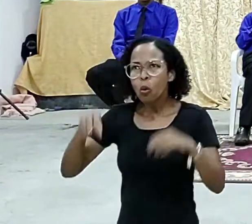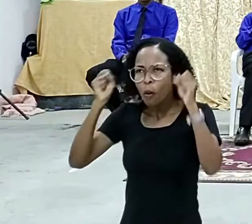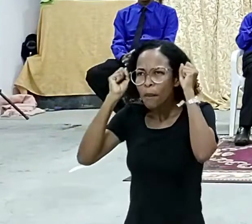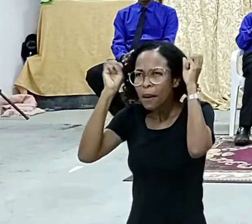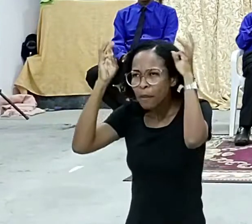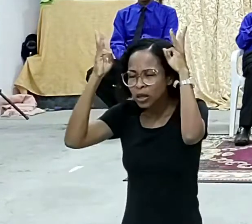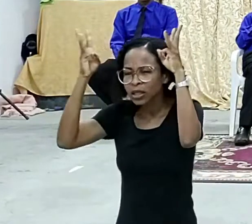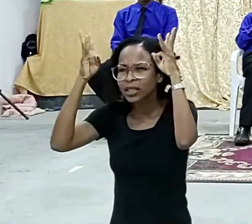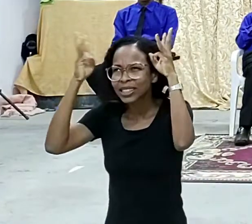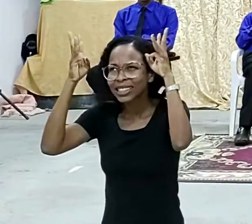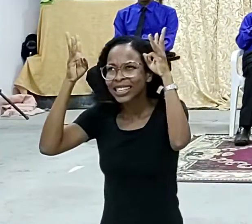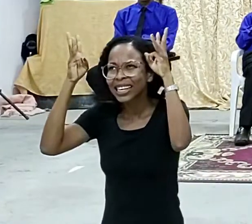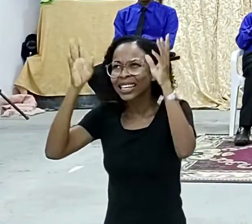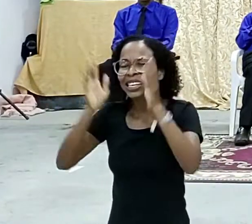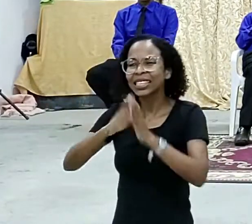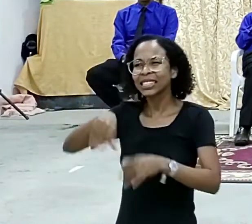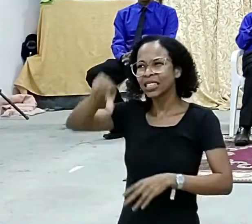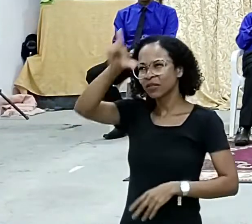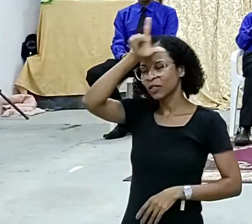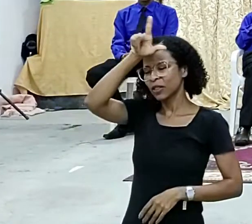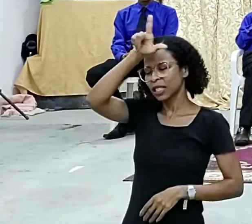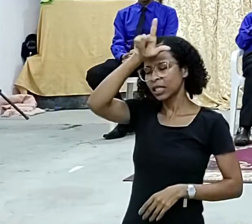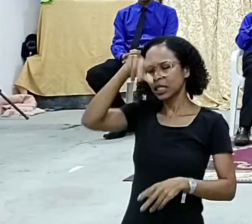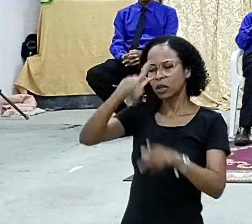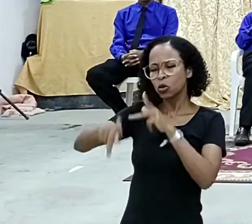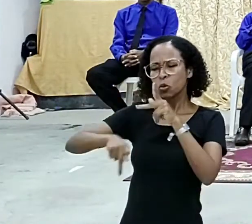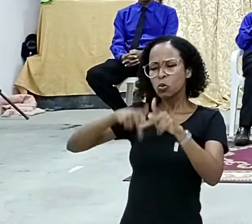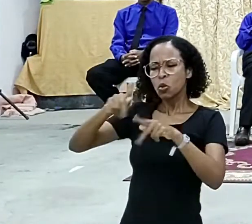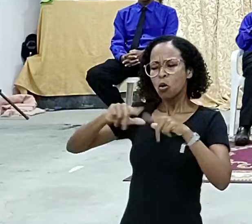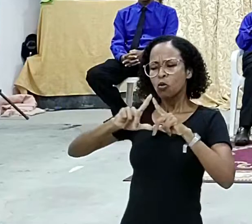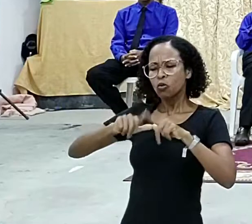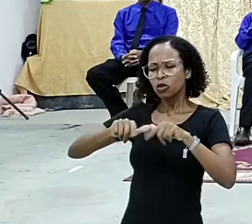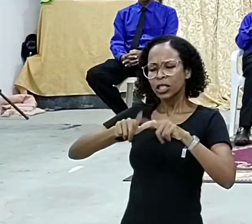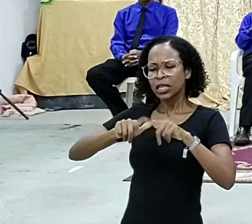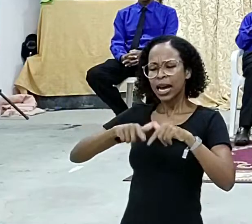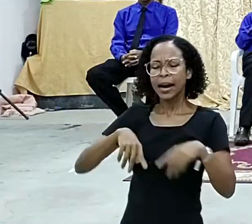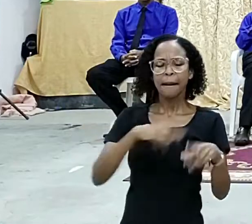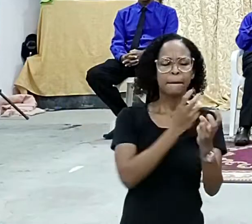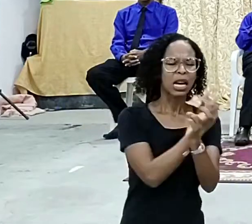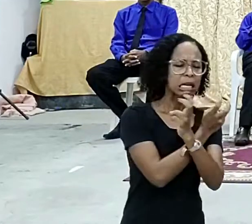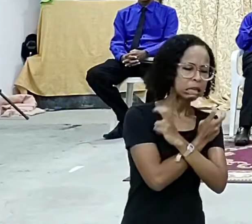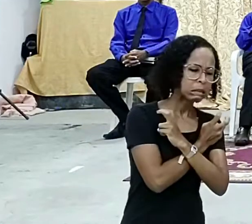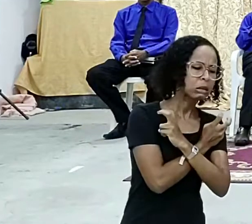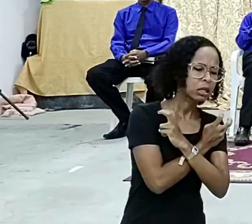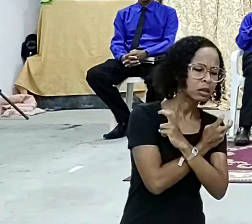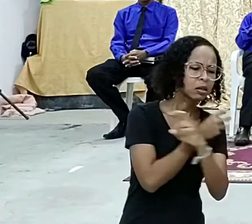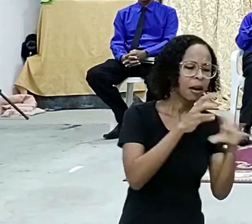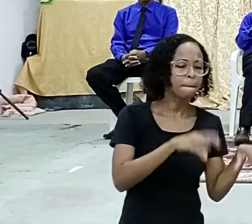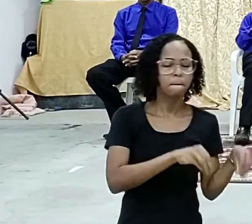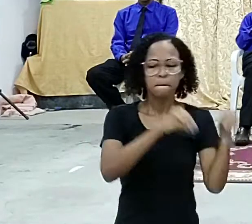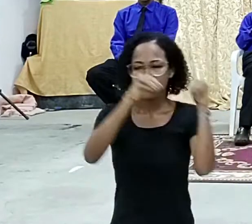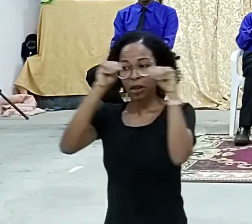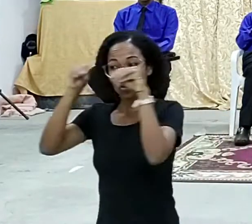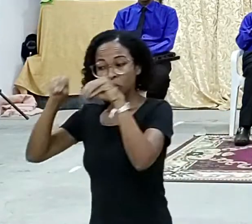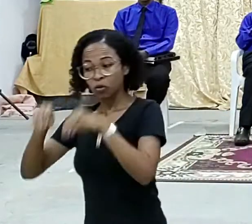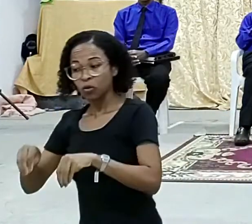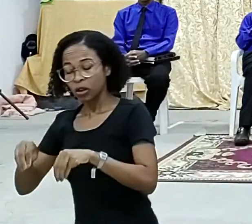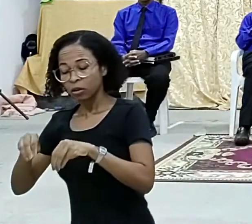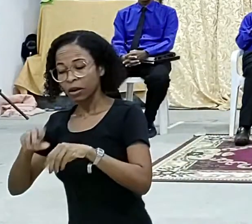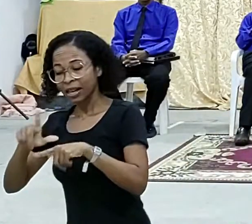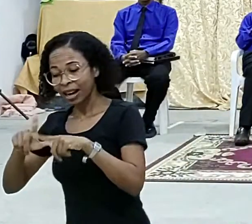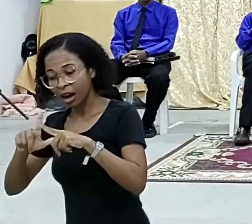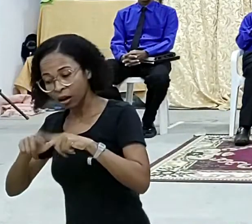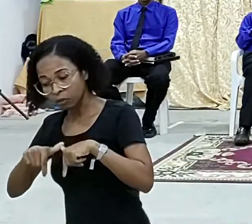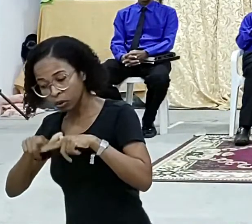o povo e tirou do Egito junto com o nosso Deus. Foi